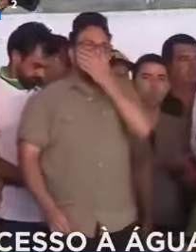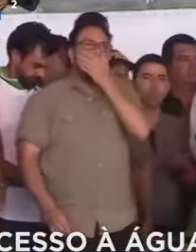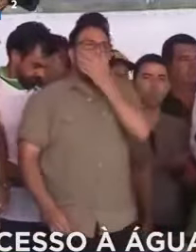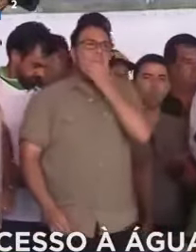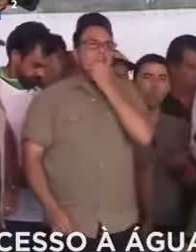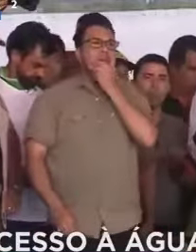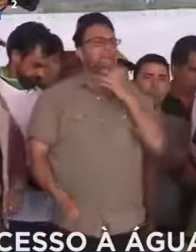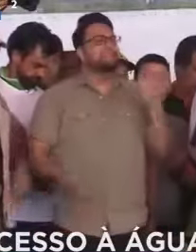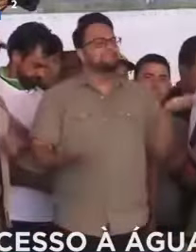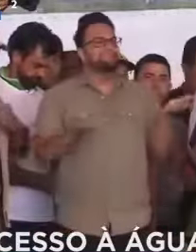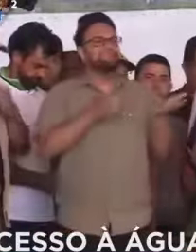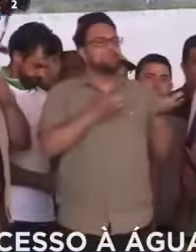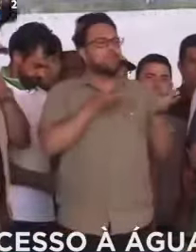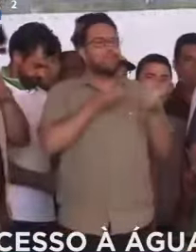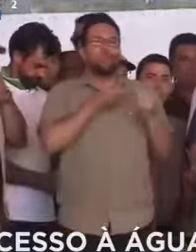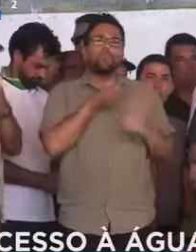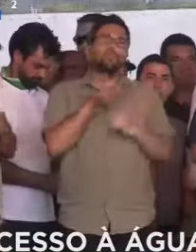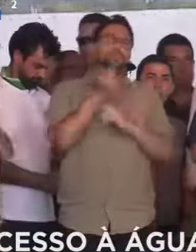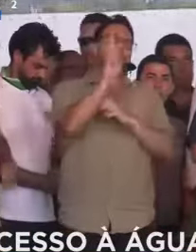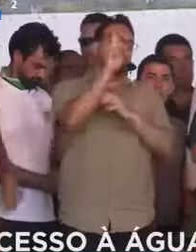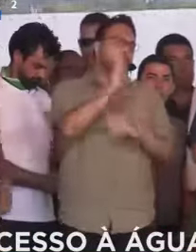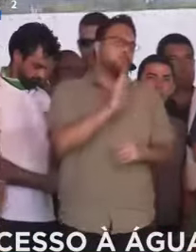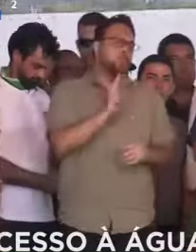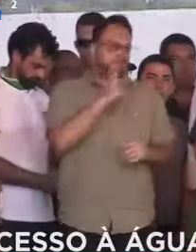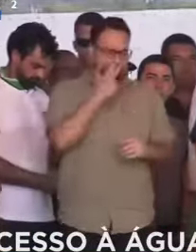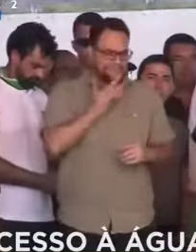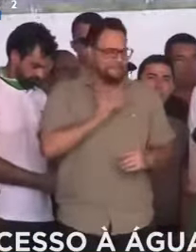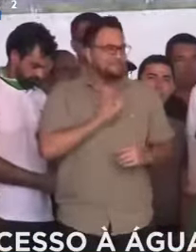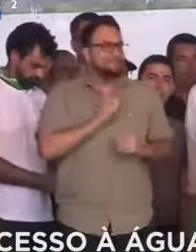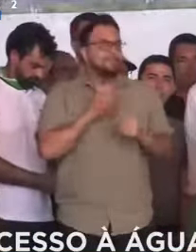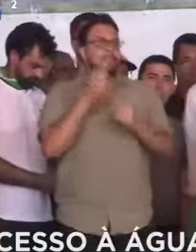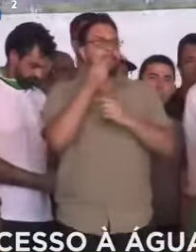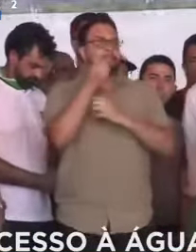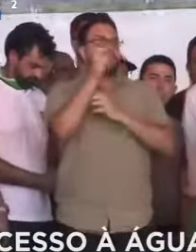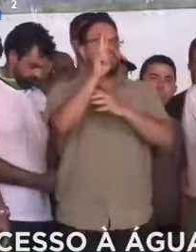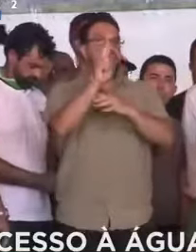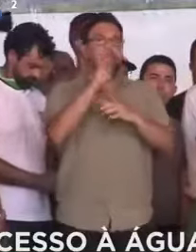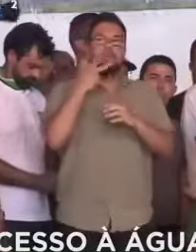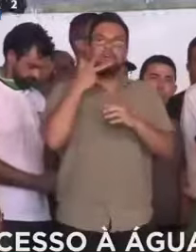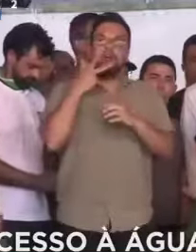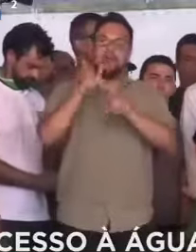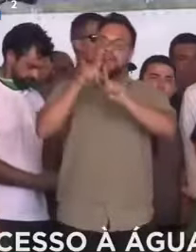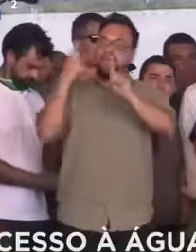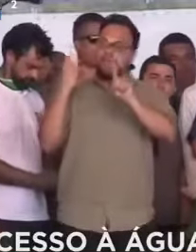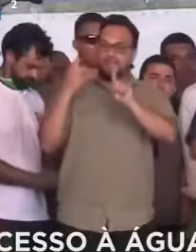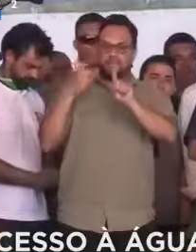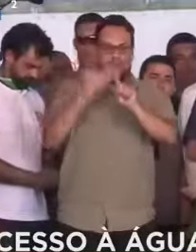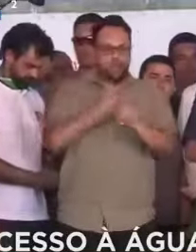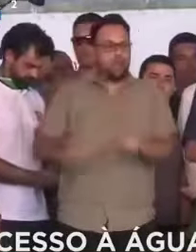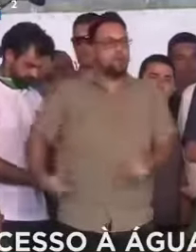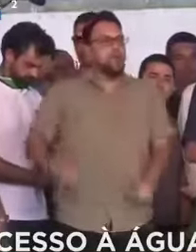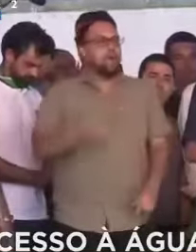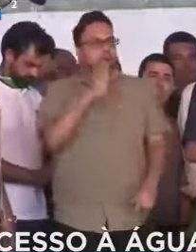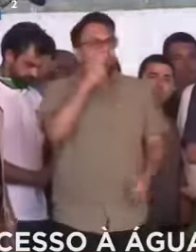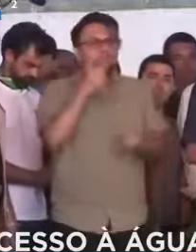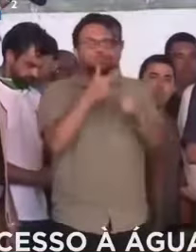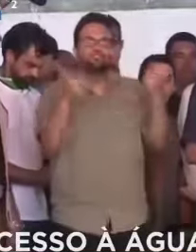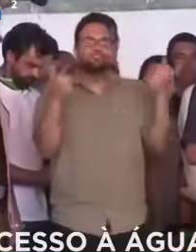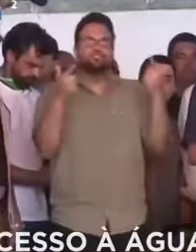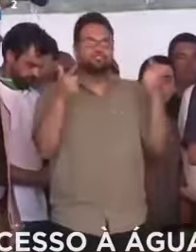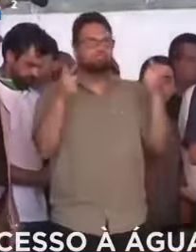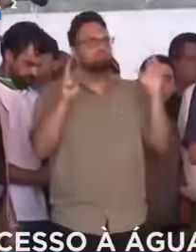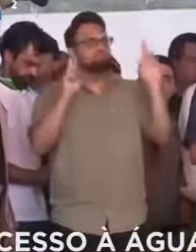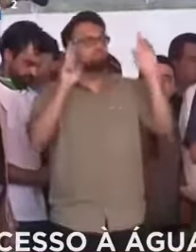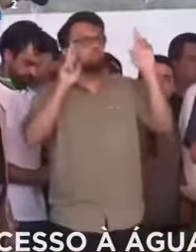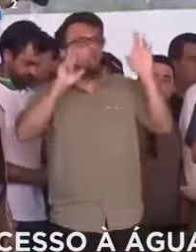É doloroso dizer isso. Falar de governos que não tinham qualquer compromisso com o futuro do seu país,